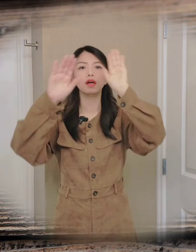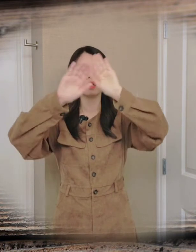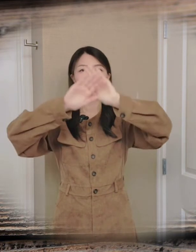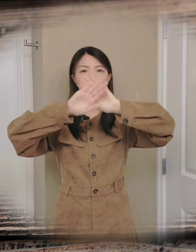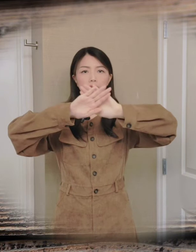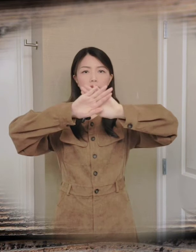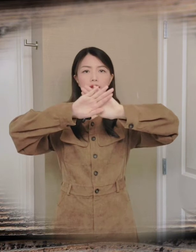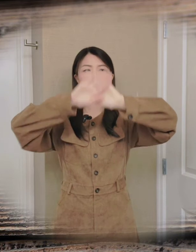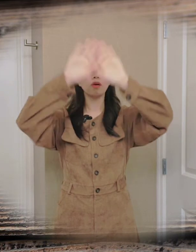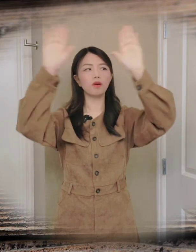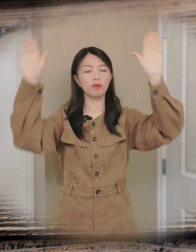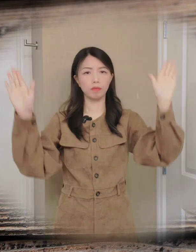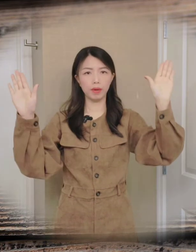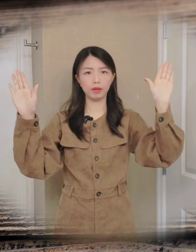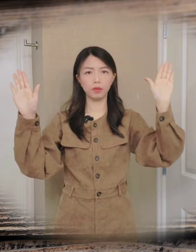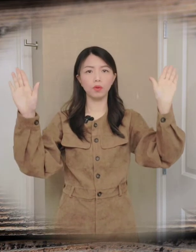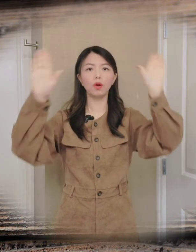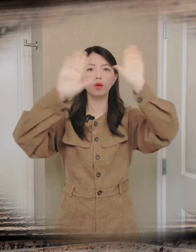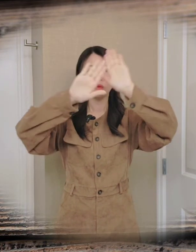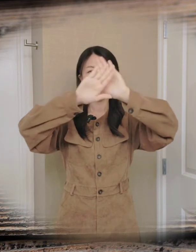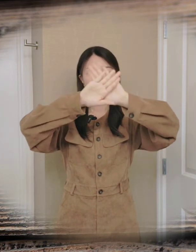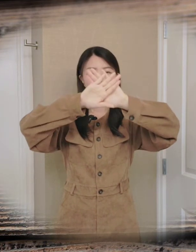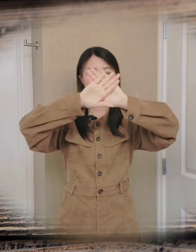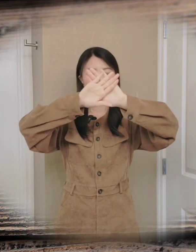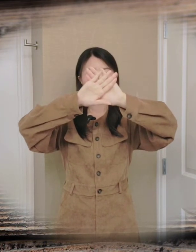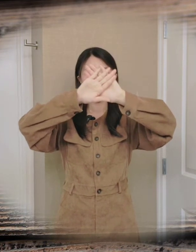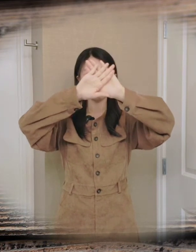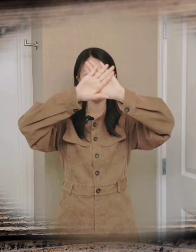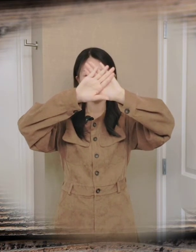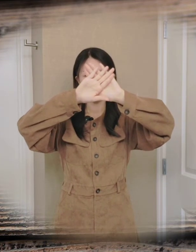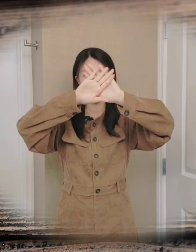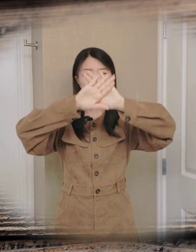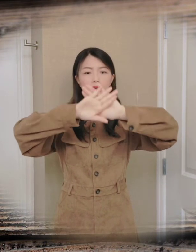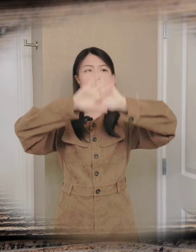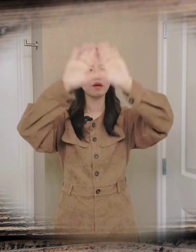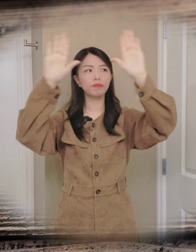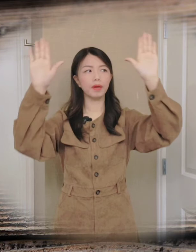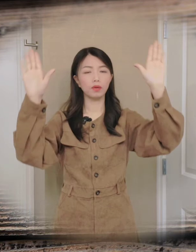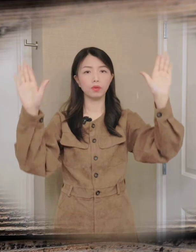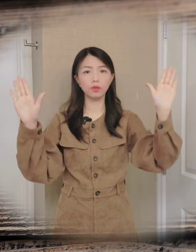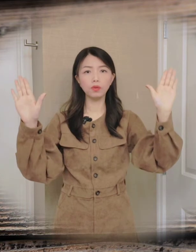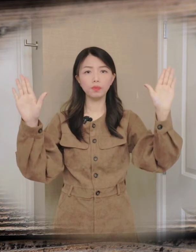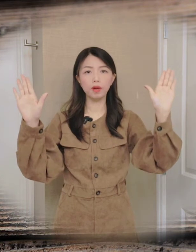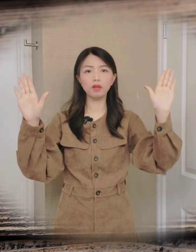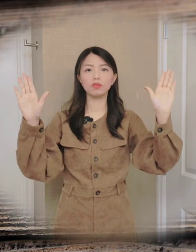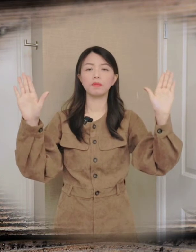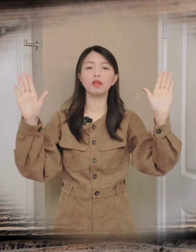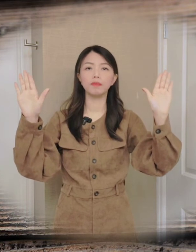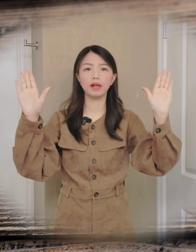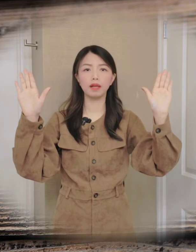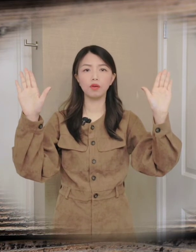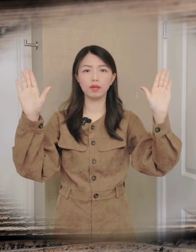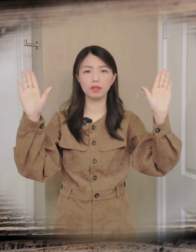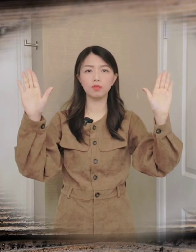수어는 이 상태에서 밖으로 손바닥을 이렇게 눈앞에서 교차하셨다가 밖으로